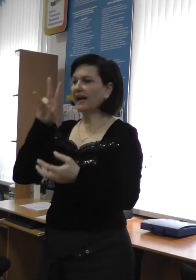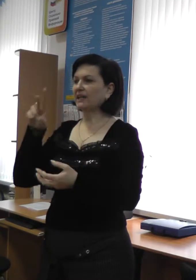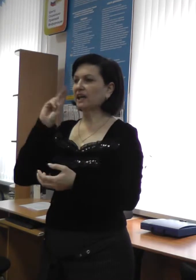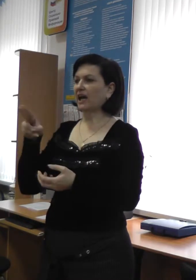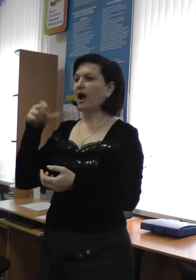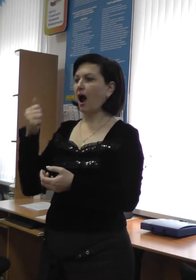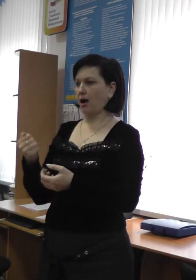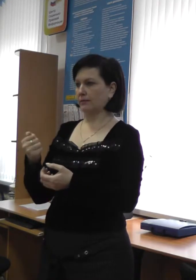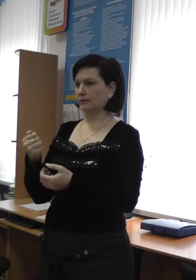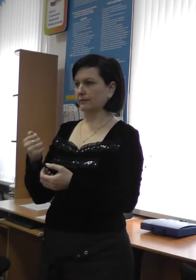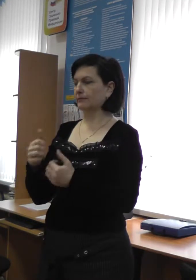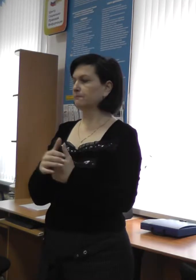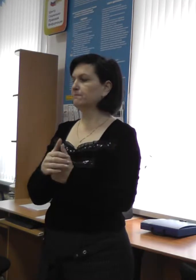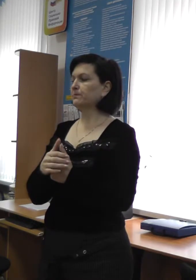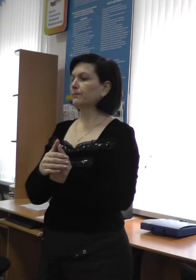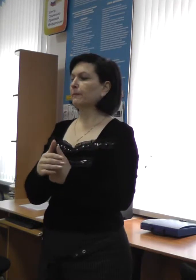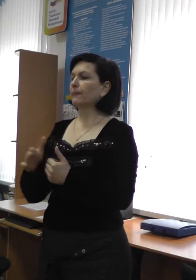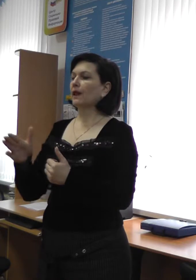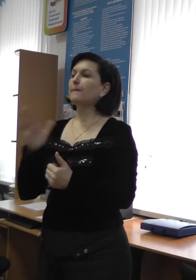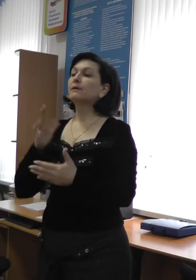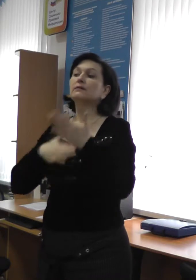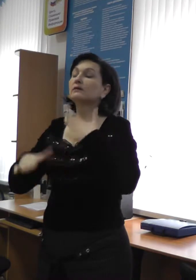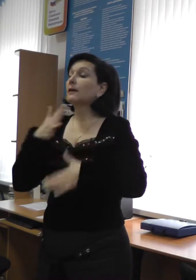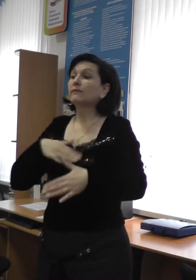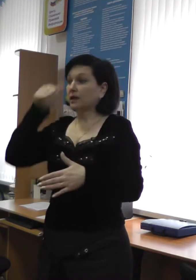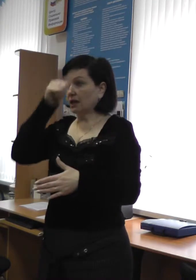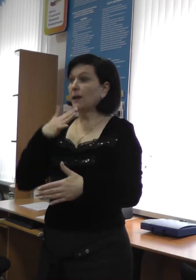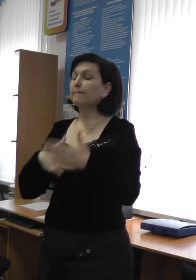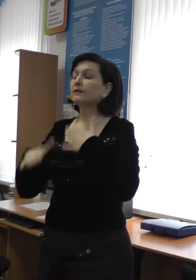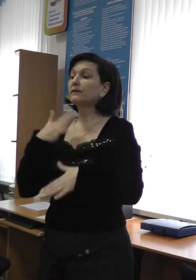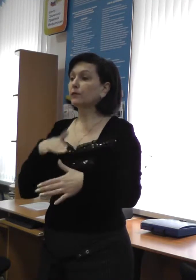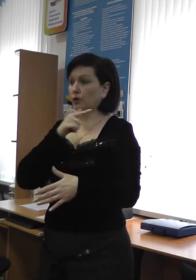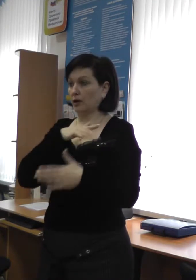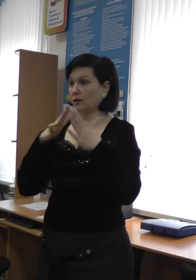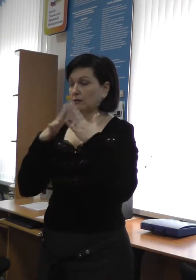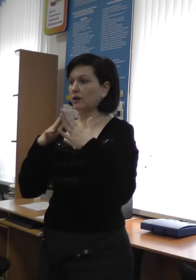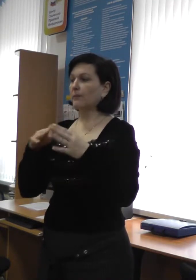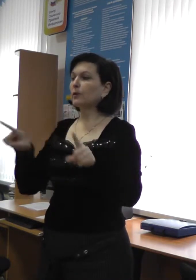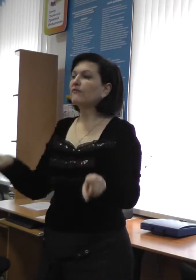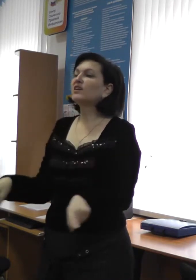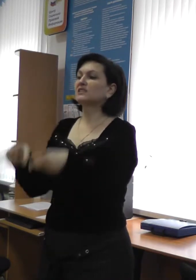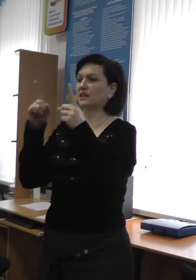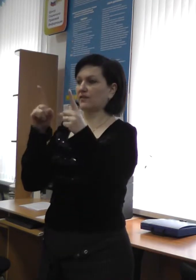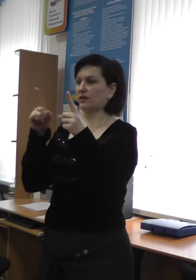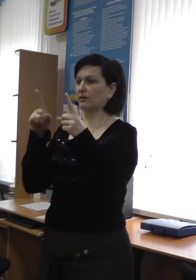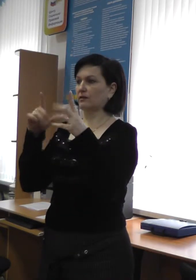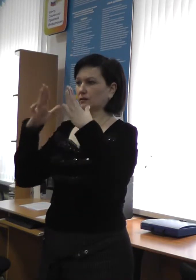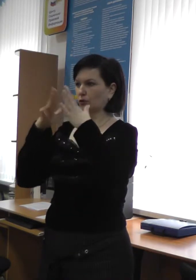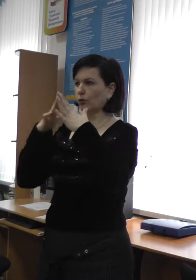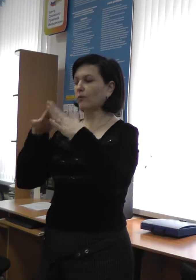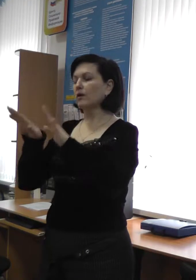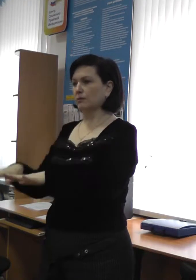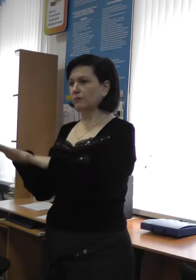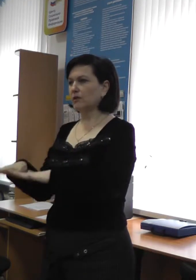она называется, была рада этому зданию. Восстановить строение ей помогли власти Греции и местные энтузиасты